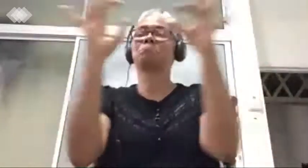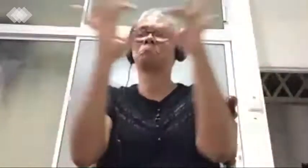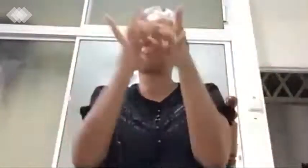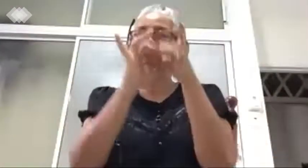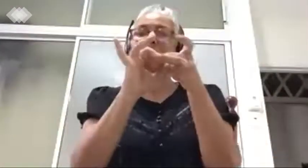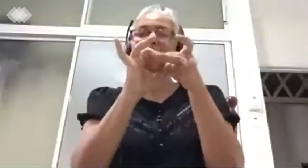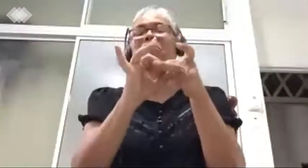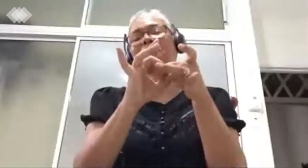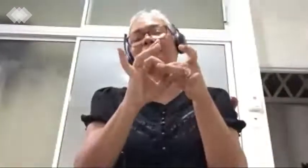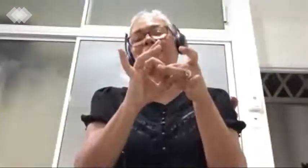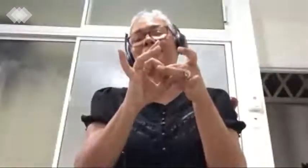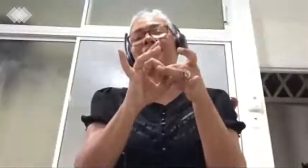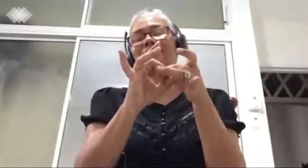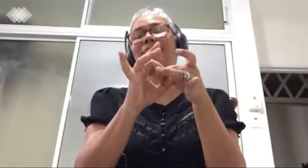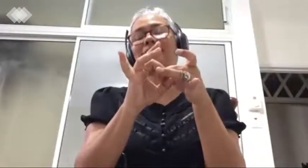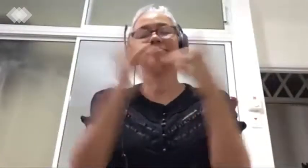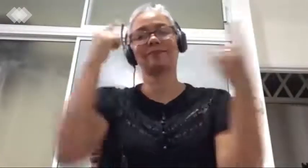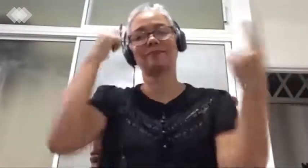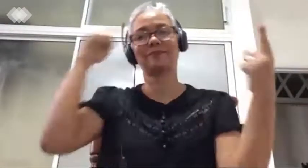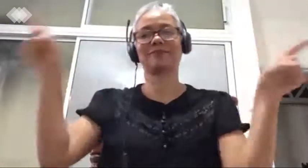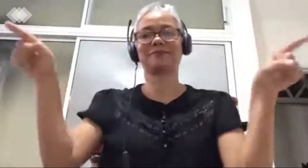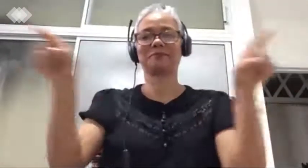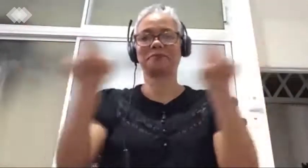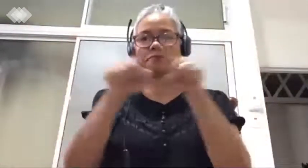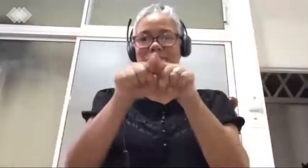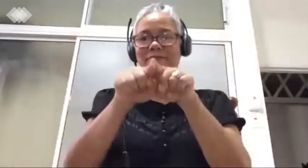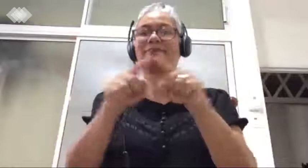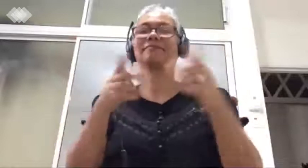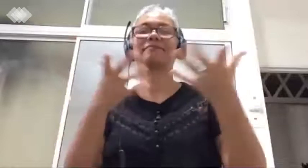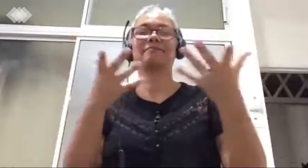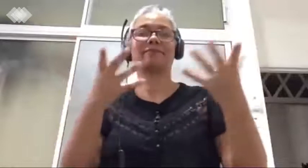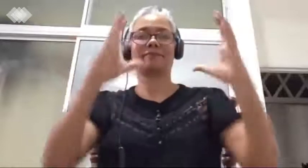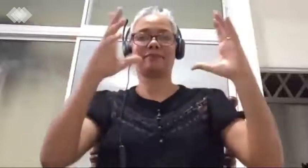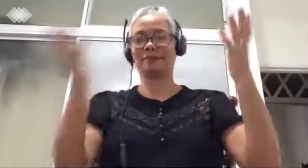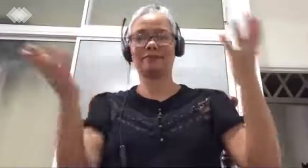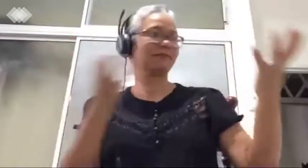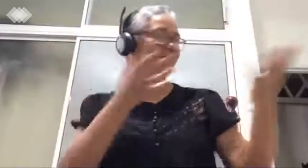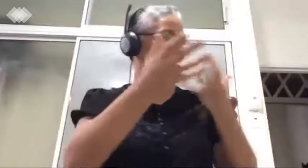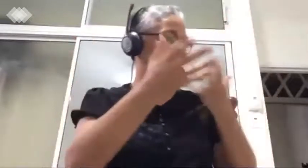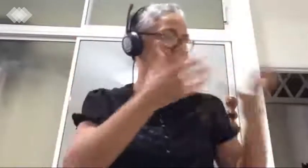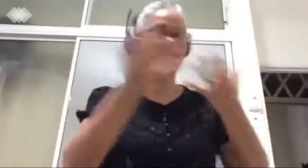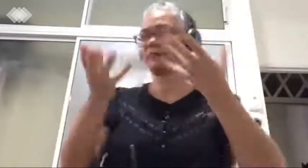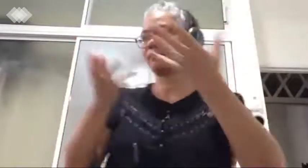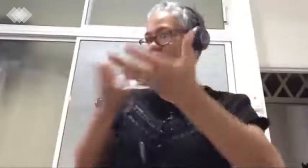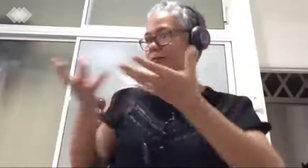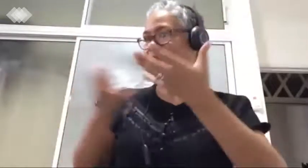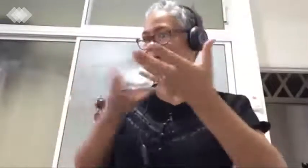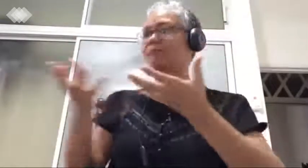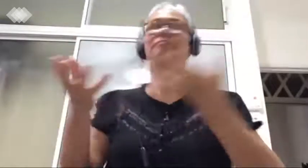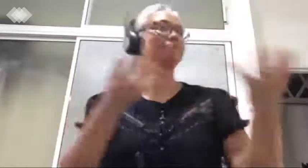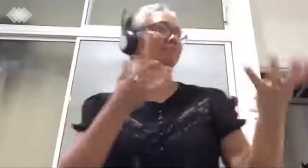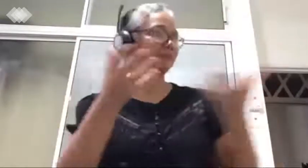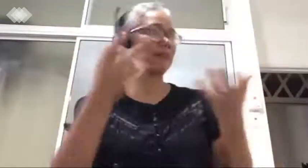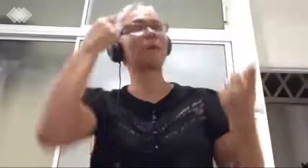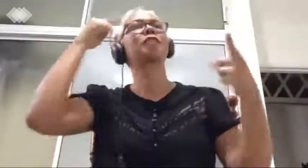de acuerdo, empezamos una serie de conversaciones para ver de qué manera podíamos